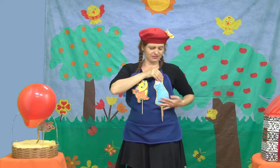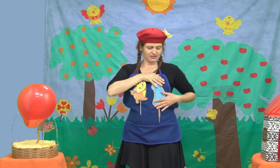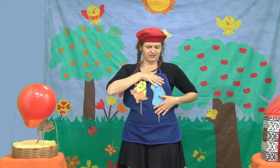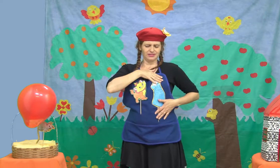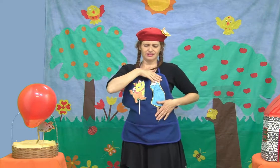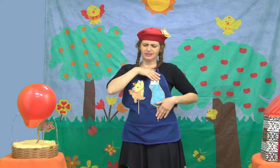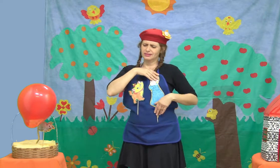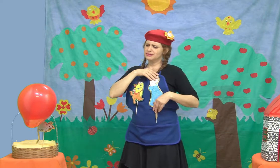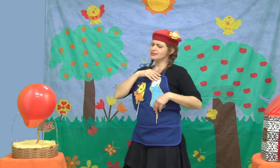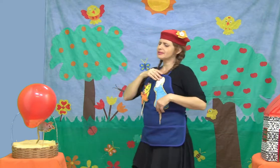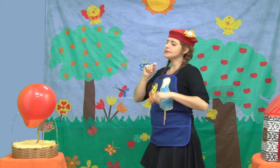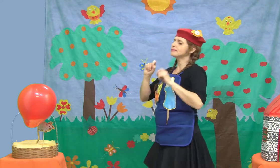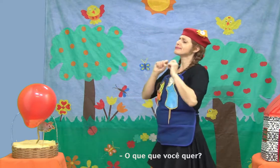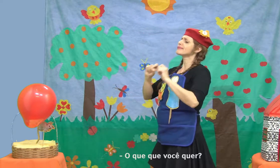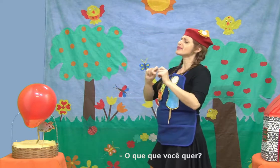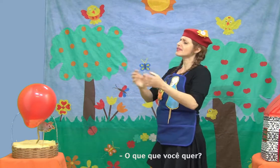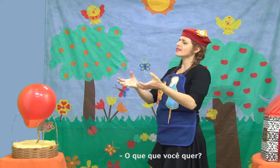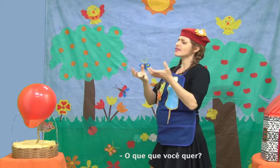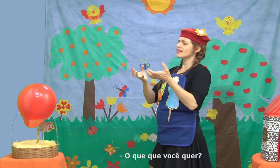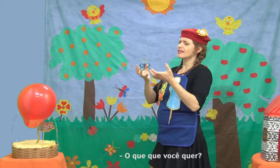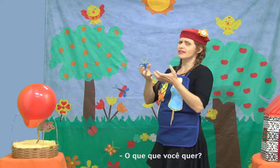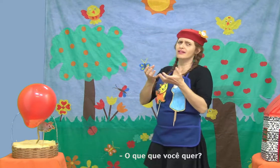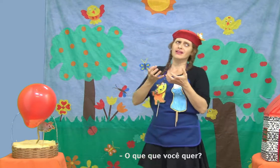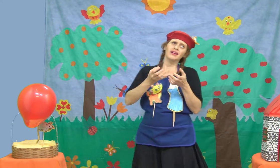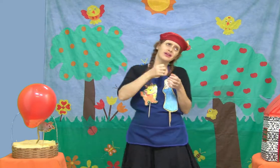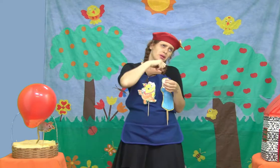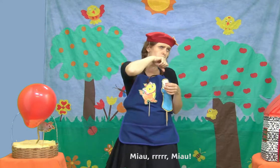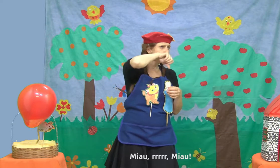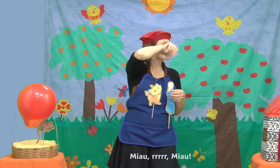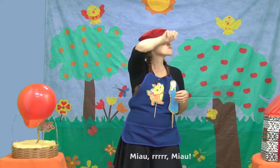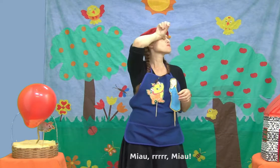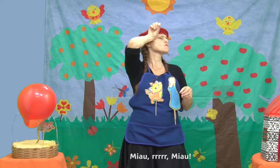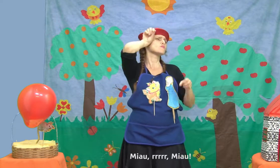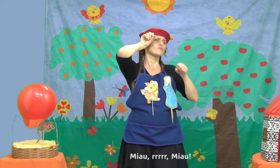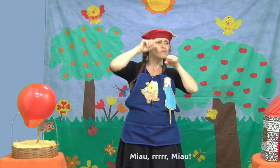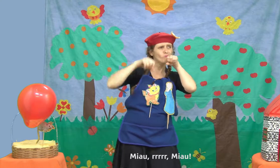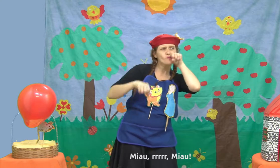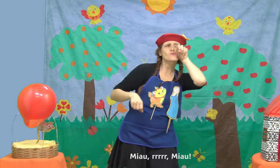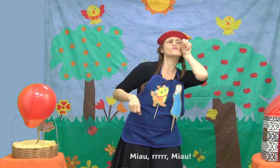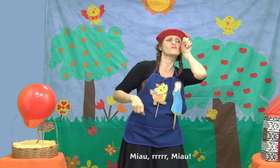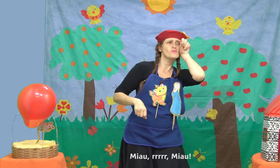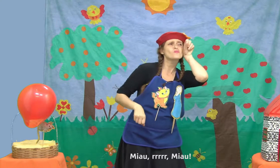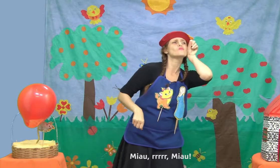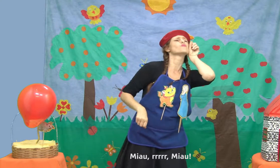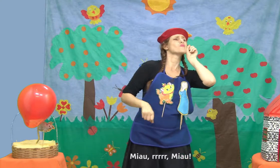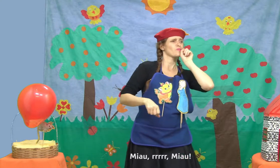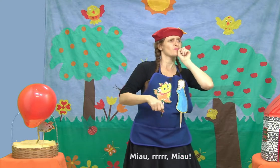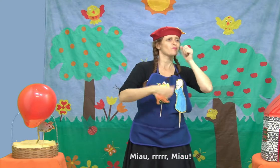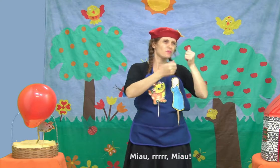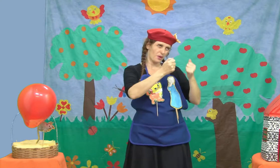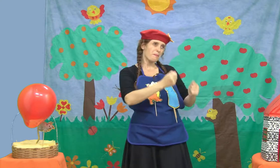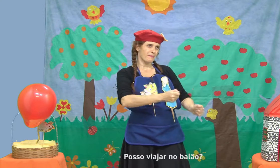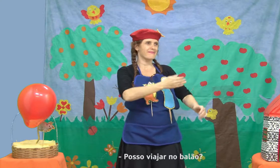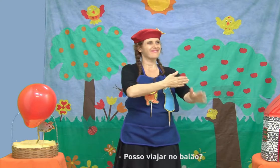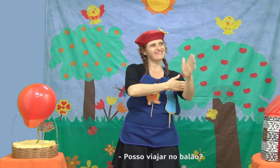o que você quer miau miau tozzo